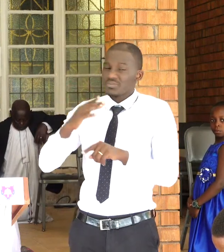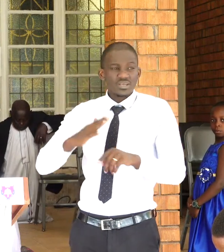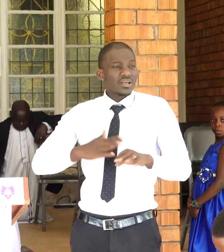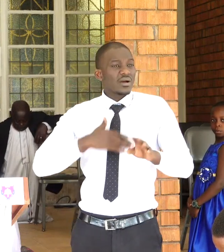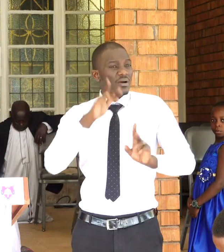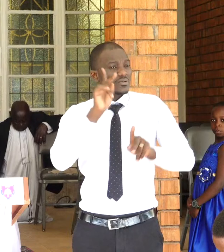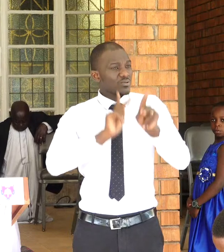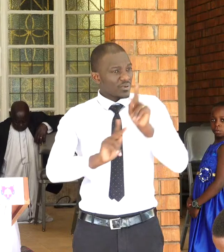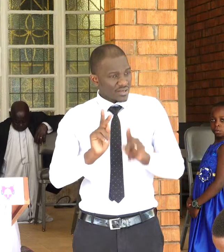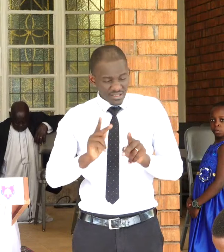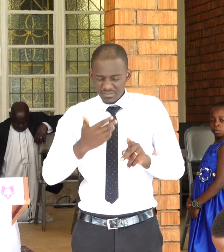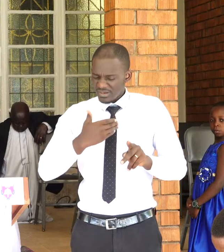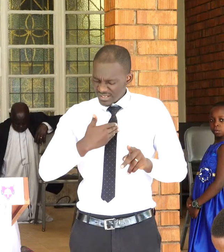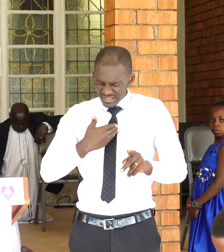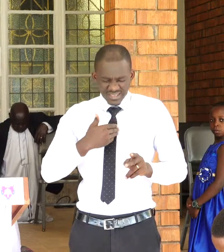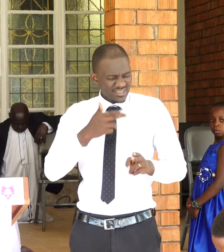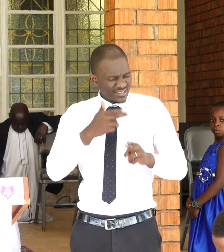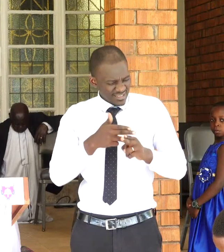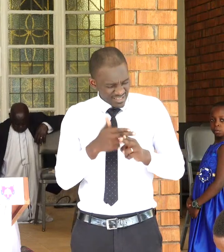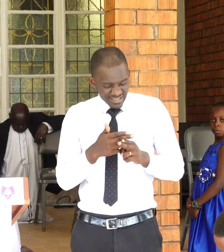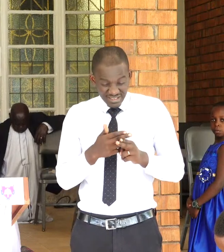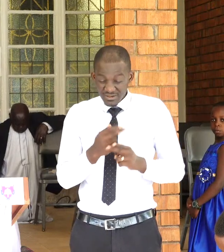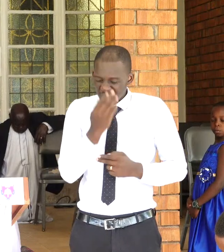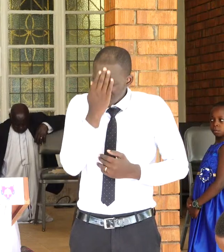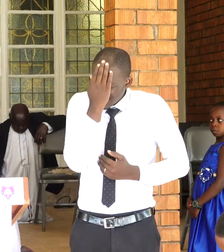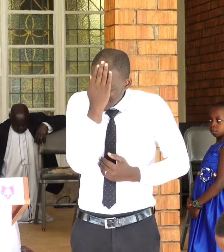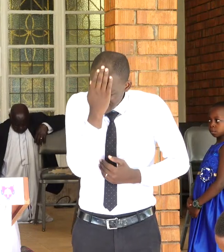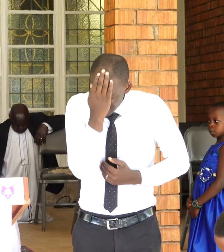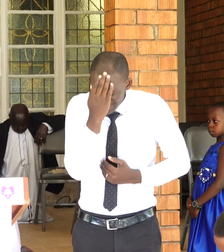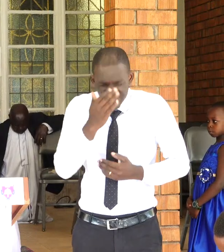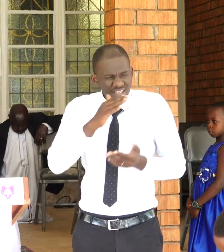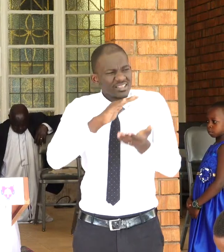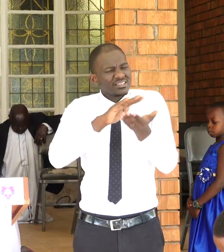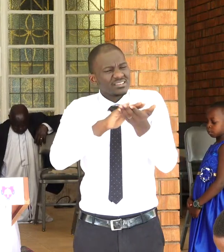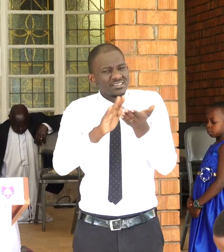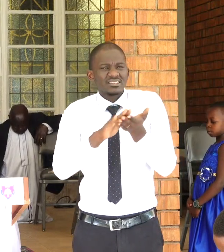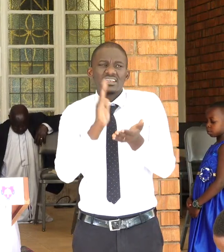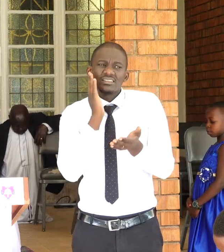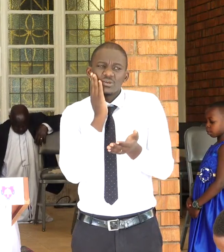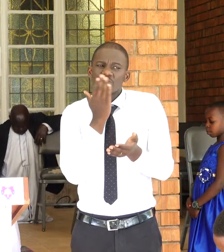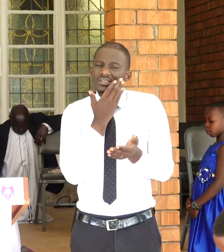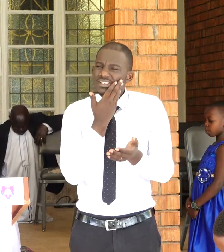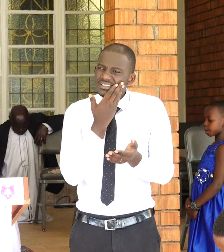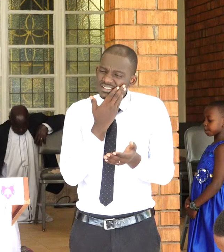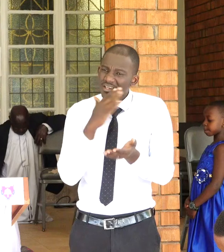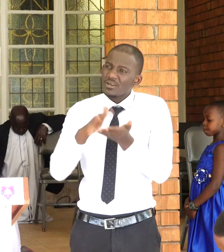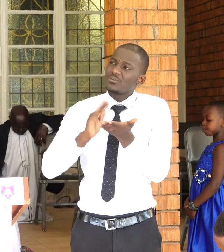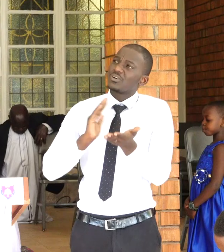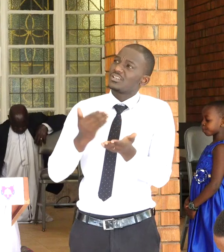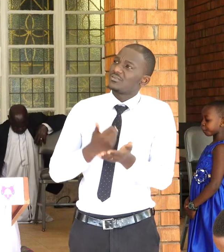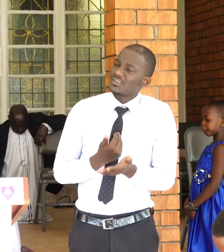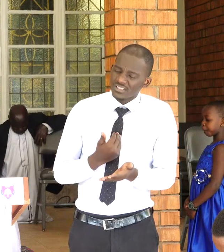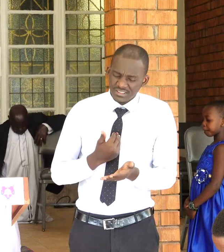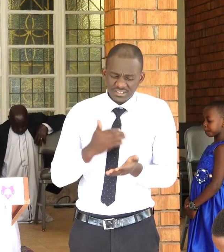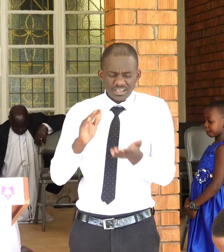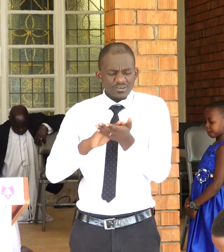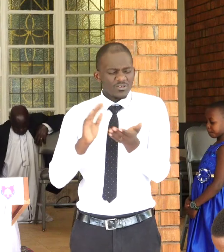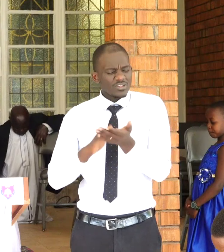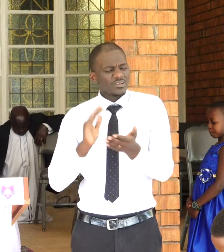bwe baneetowaza nja kubasaasira saasira ffe osaasire abaana baffe osaasire baganda